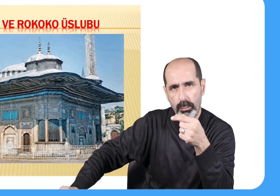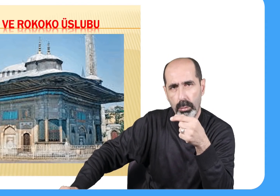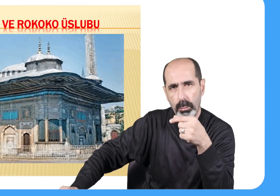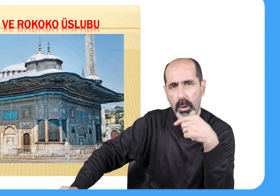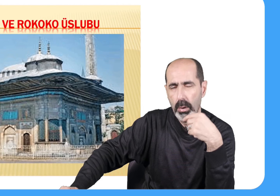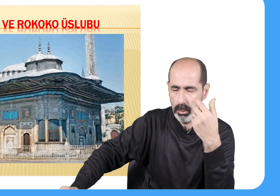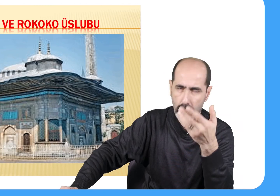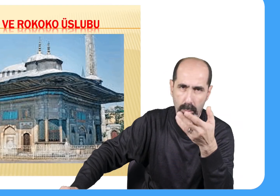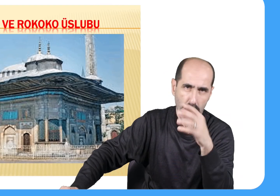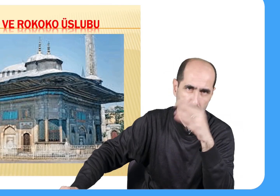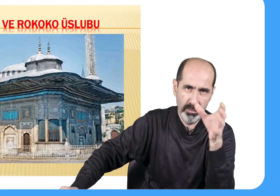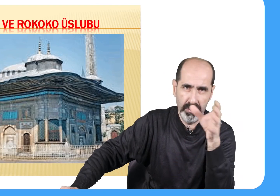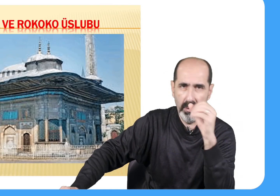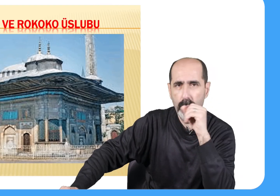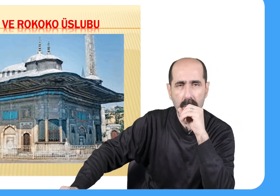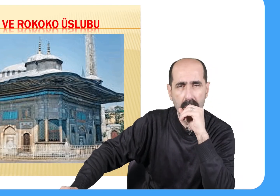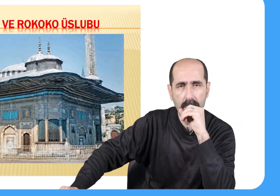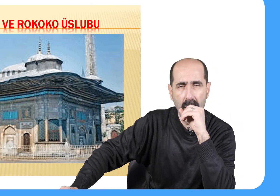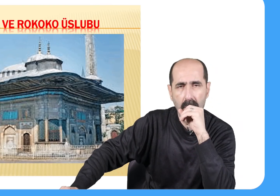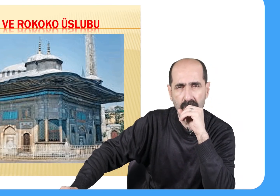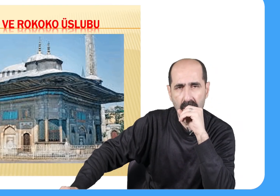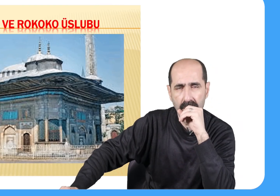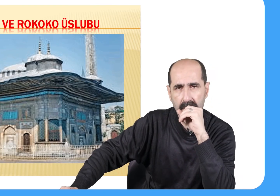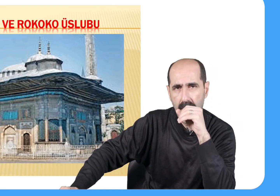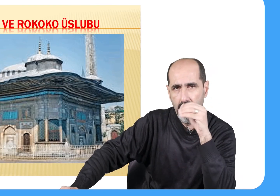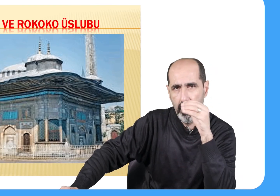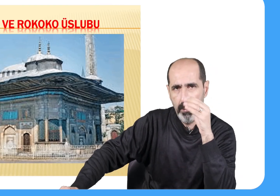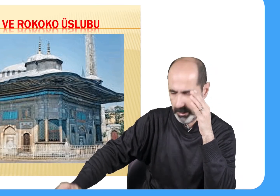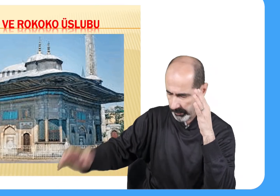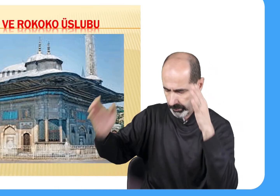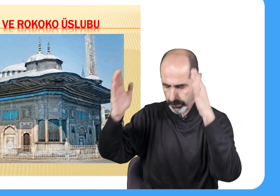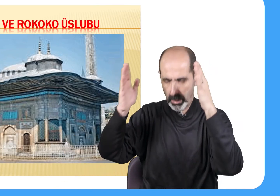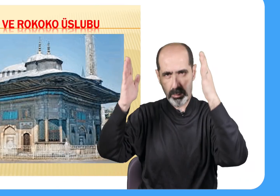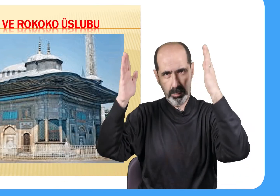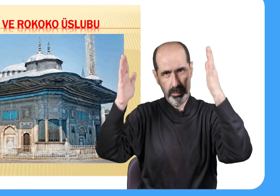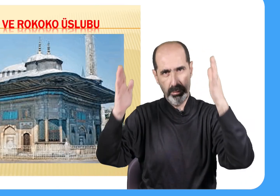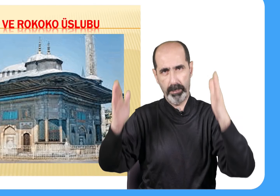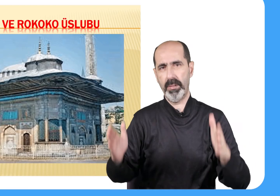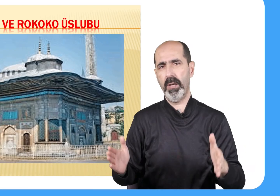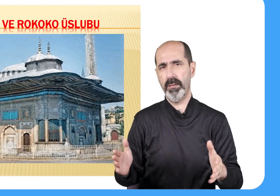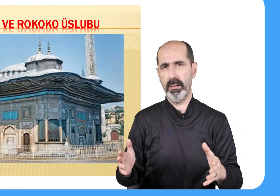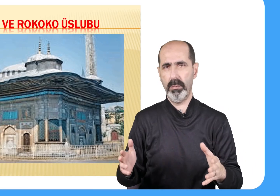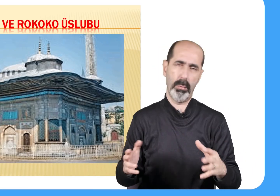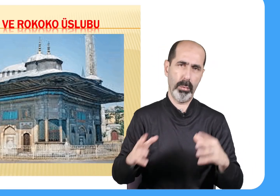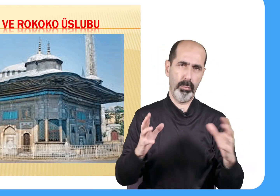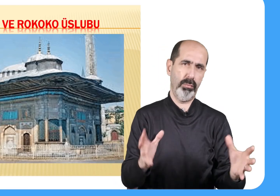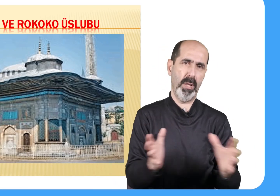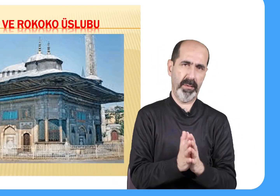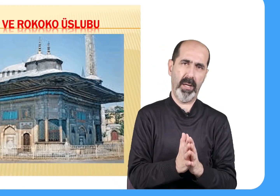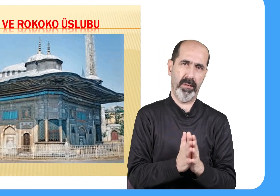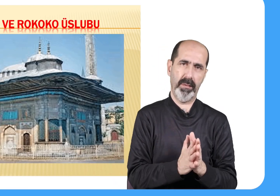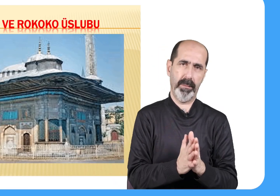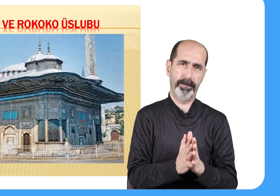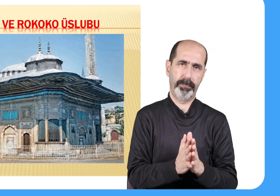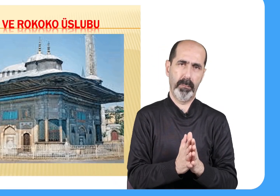küs tohumu rokoko stili kullanılmaya başlandı bir maruk yapı tarzı rokoko